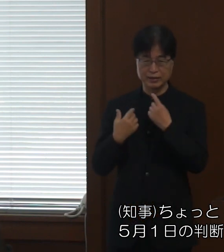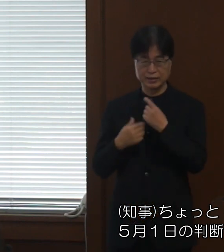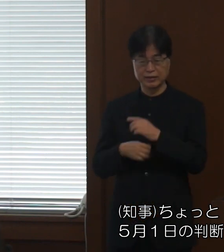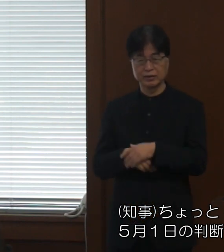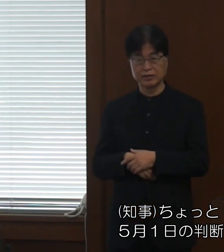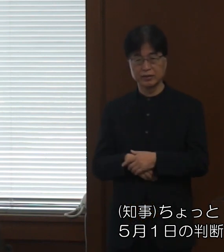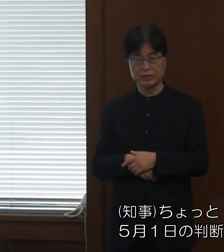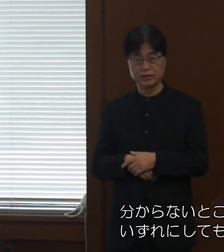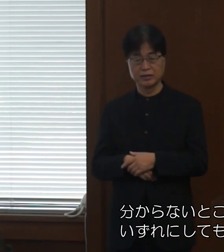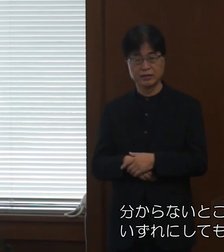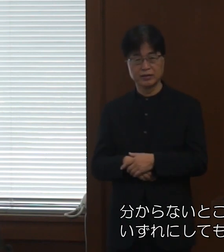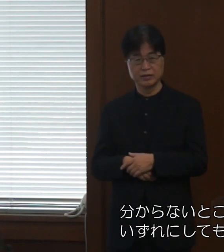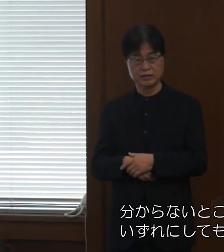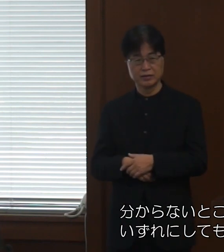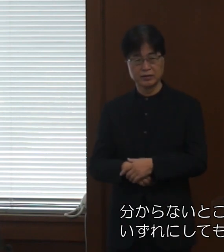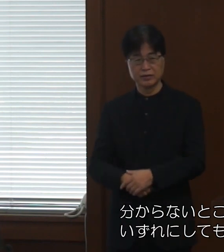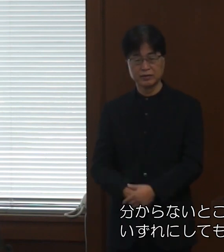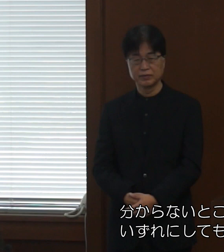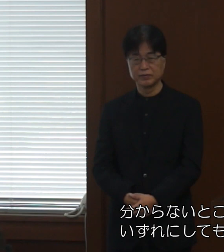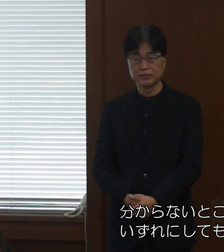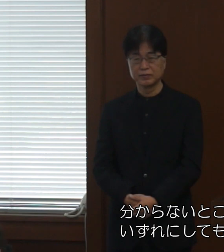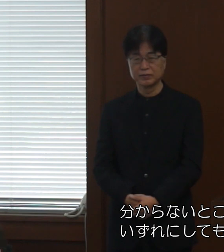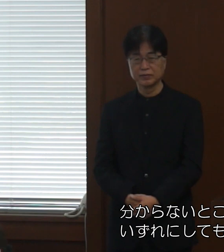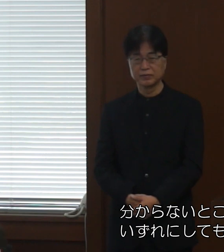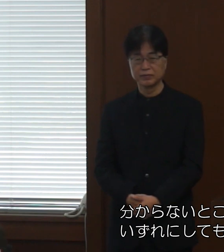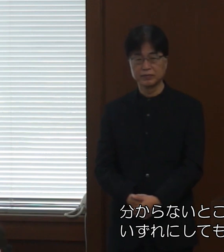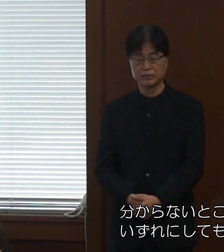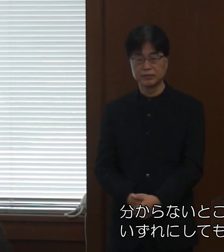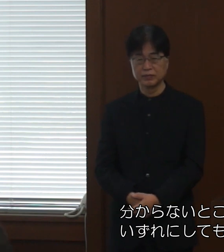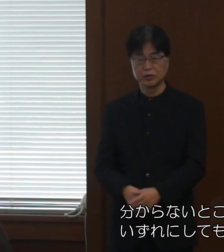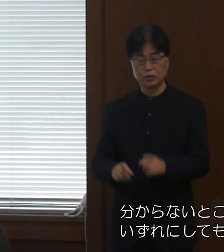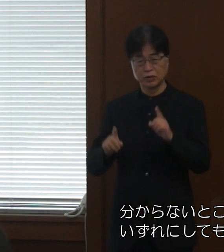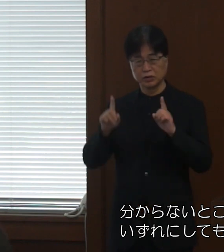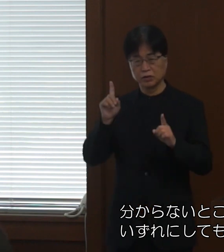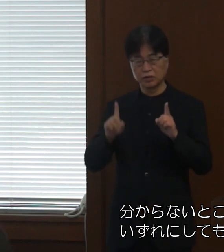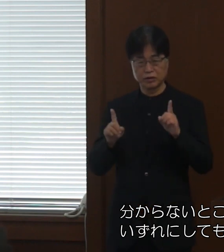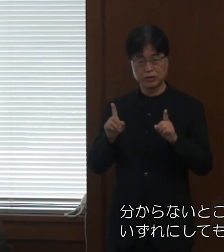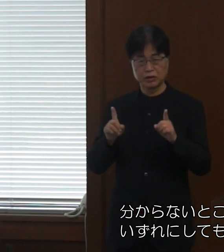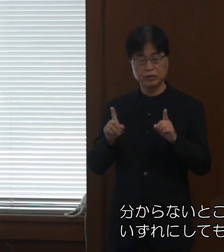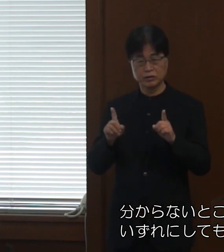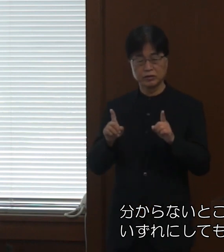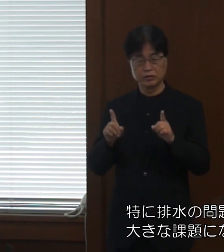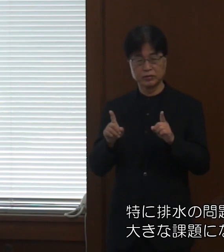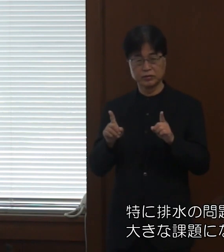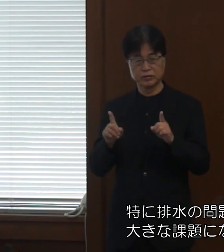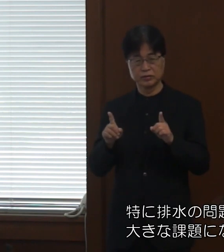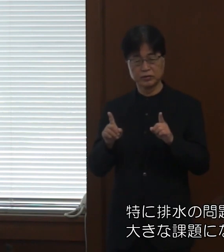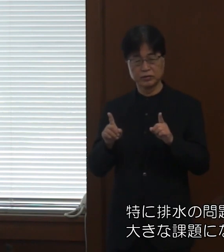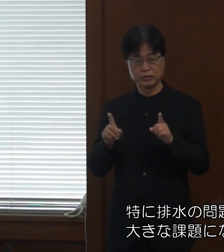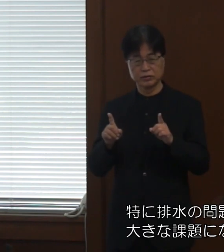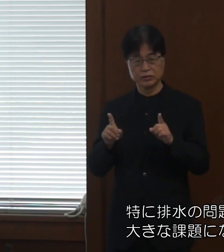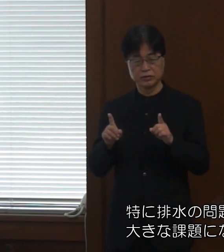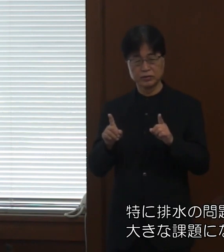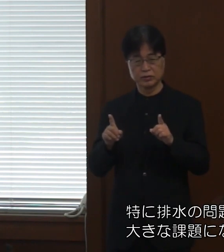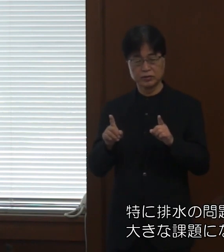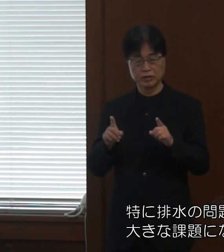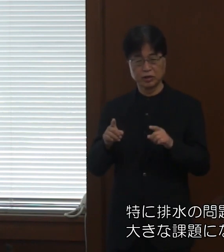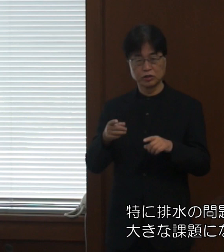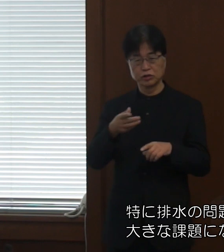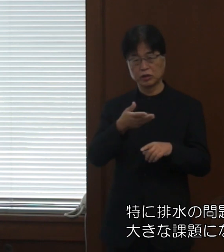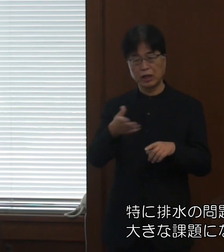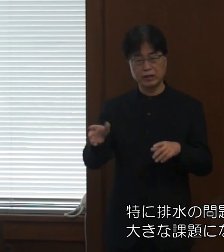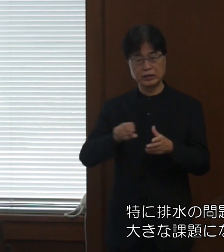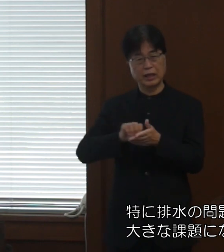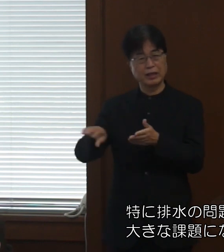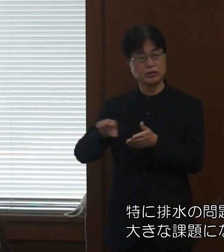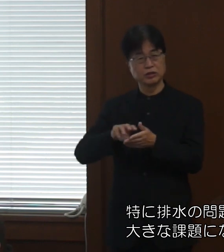1日の判断っていうのがわからないところがあるんですけれどもいずれにしても今並行して特に排水の問題っていうのが